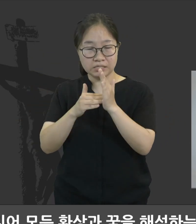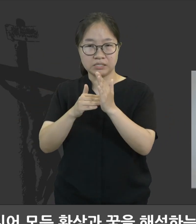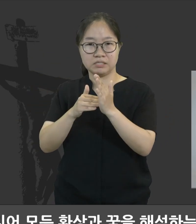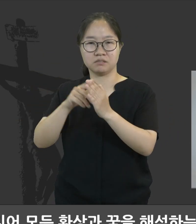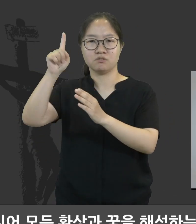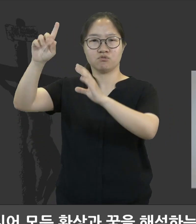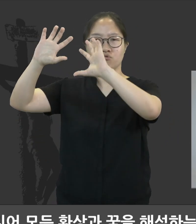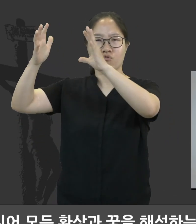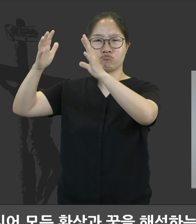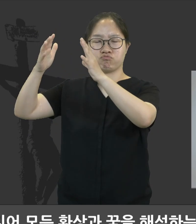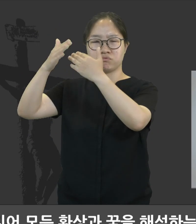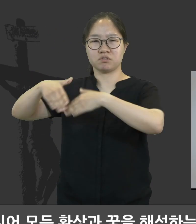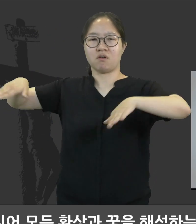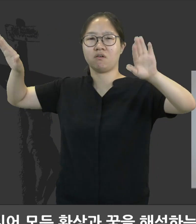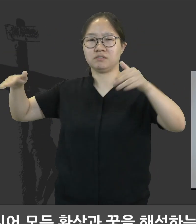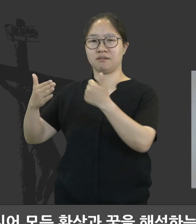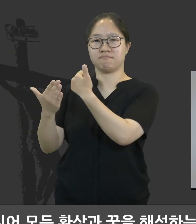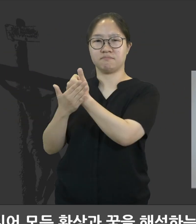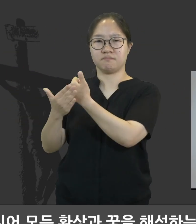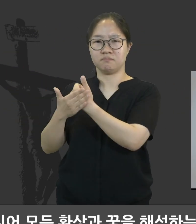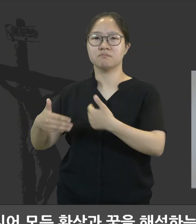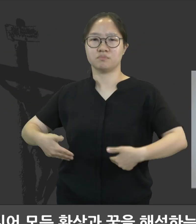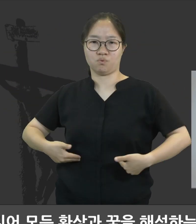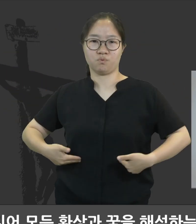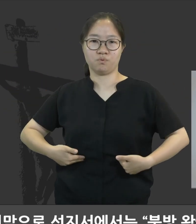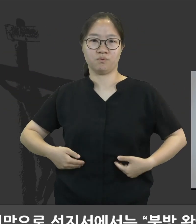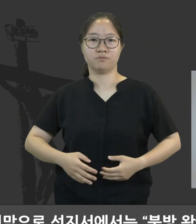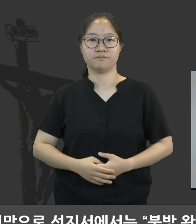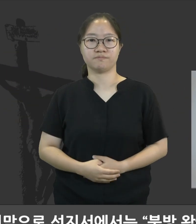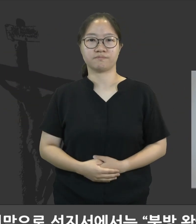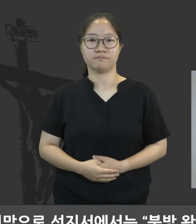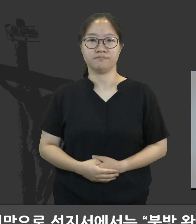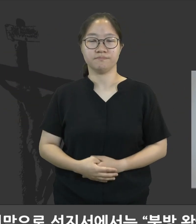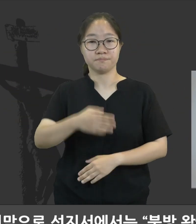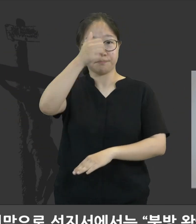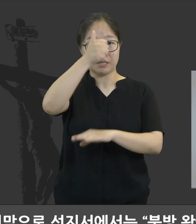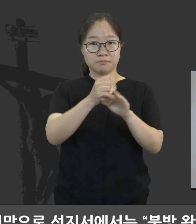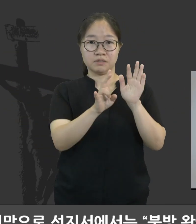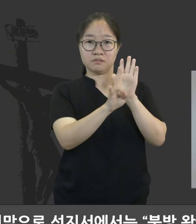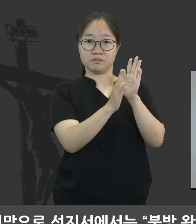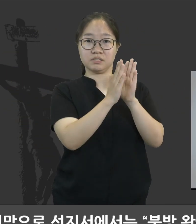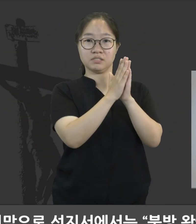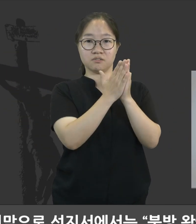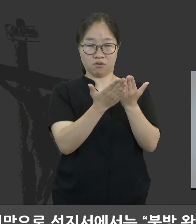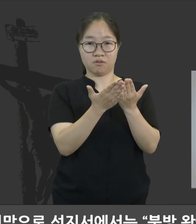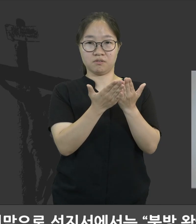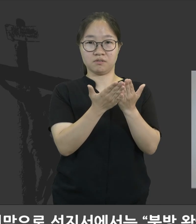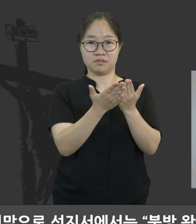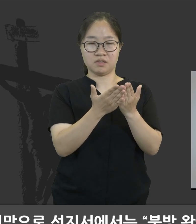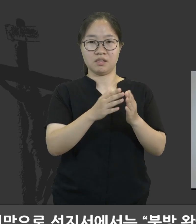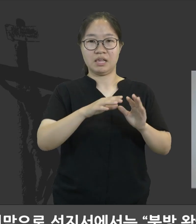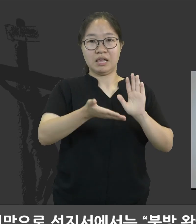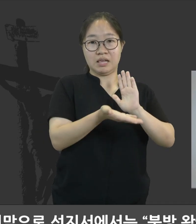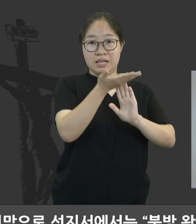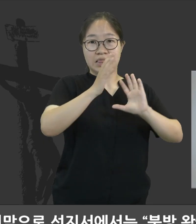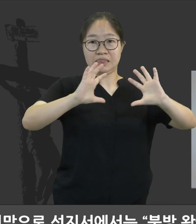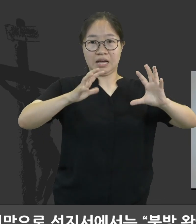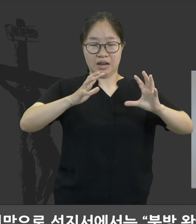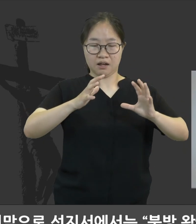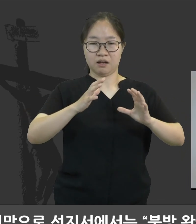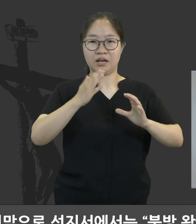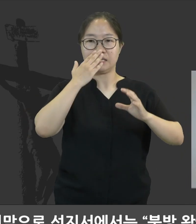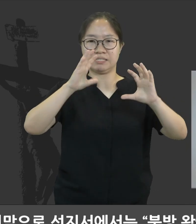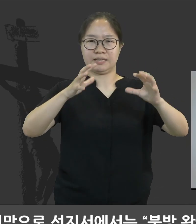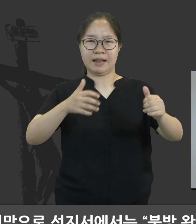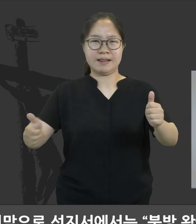천상의 해석자가 필요했죠. 마지막으로 선지서에서는 북방 왕국들이 유다를 치리라와 같이